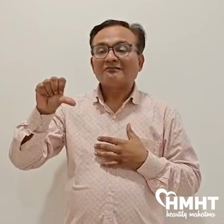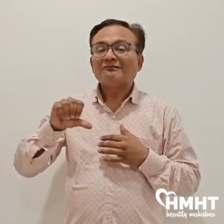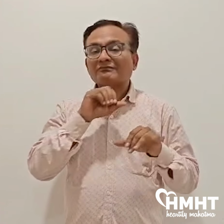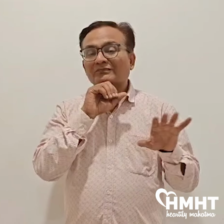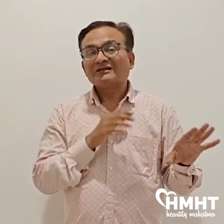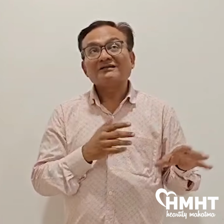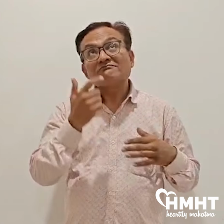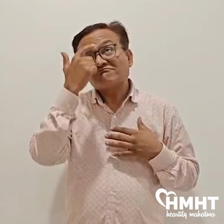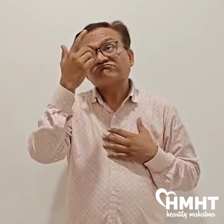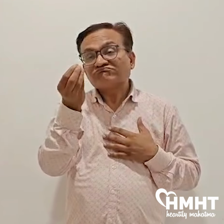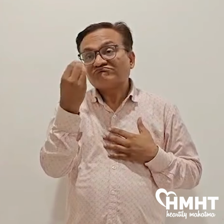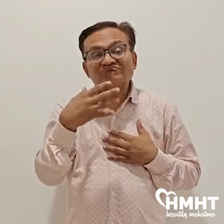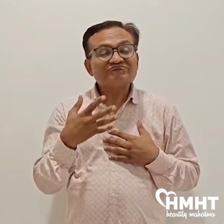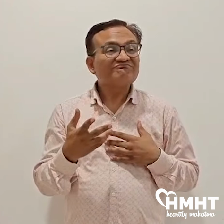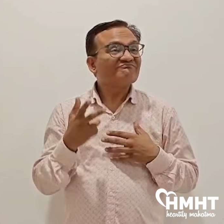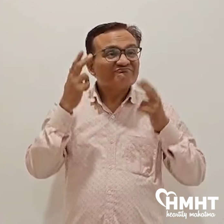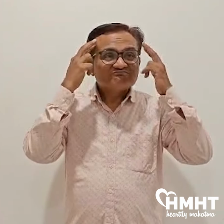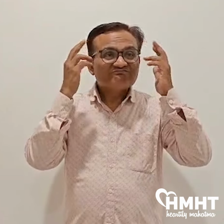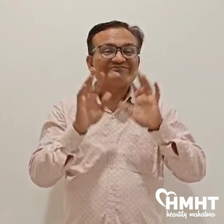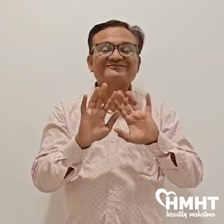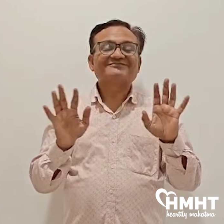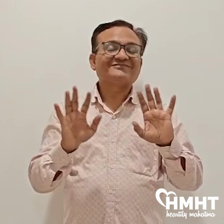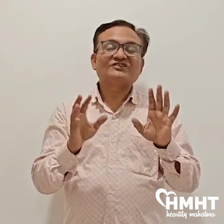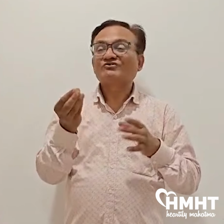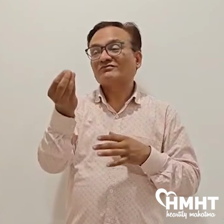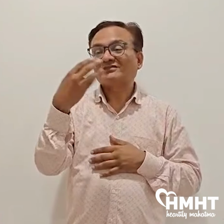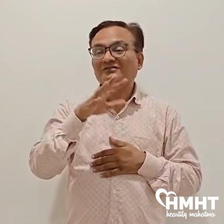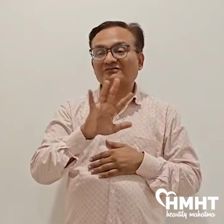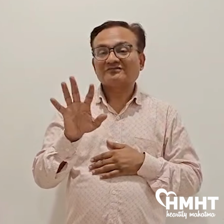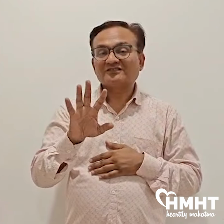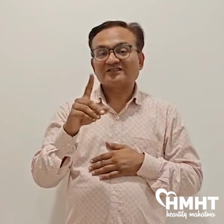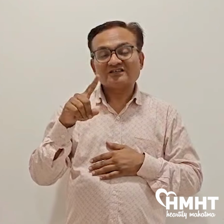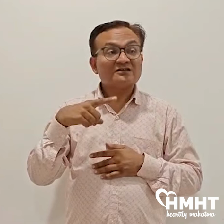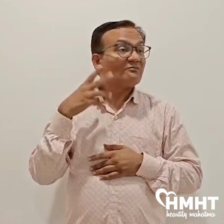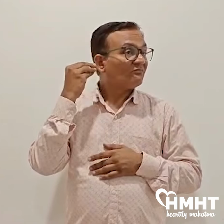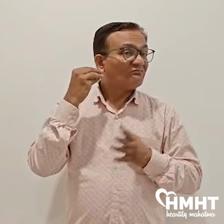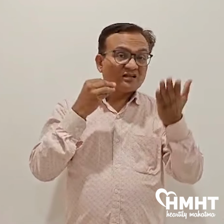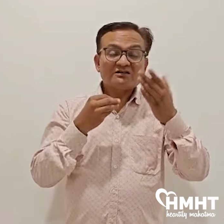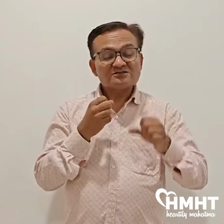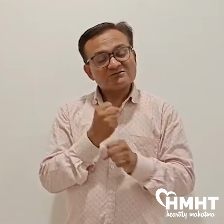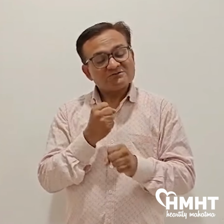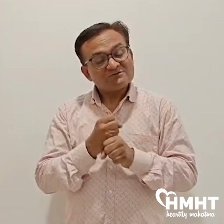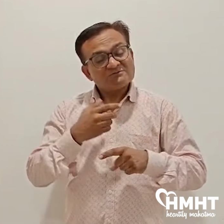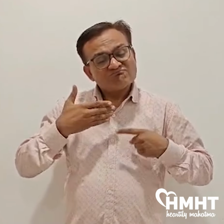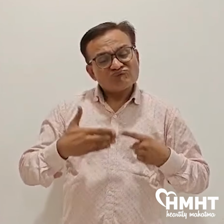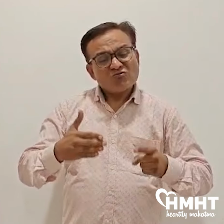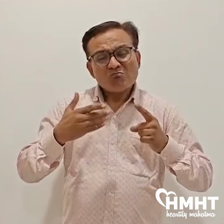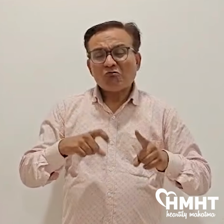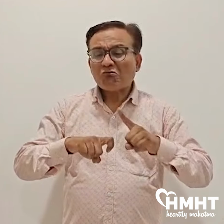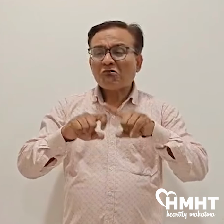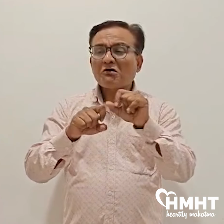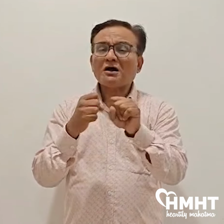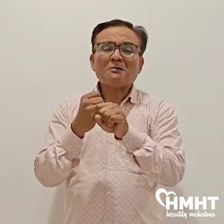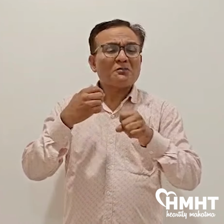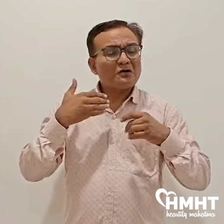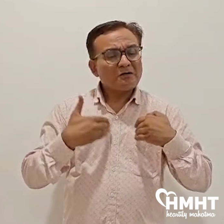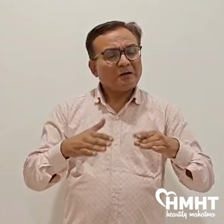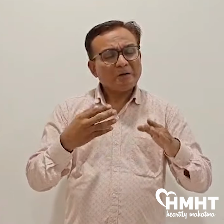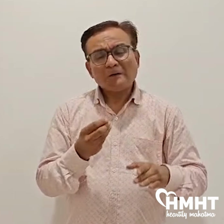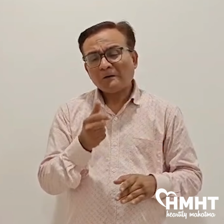છે, ભાગ્યમાં છે ને પડશે કંઈક આવીને, એ પડતું નથી. અને આપણે ઘણા પુરુષાર્થ કરે છે તો એટલો બધો ગાંડો પુરુષાર્થ કરે છે, દિવસ ઉઠે